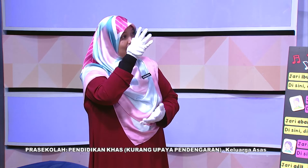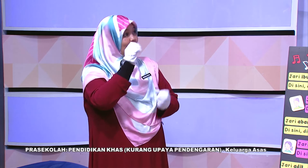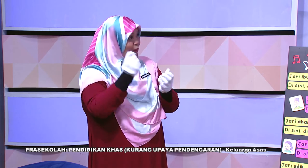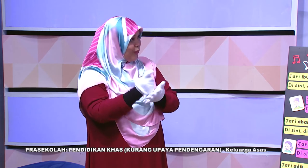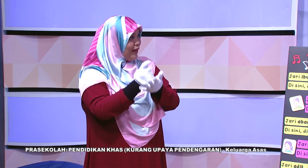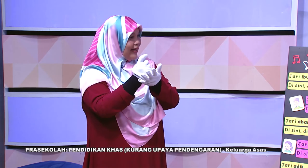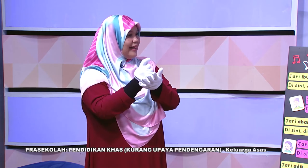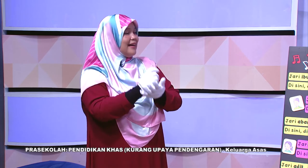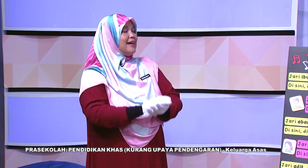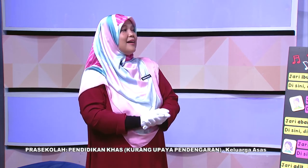tolol